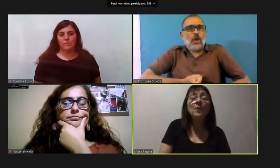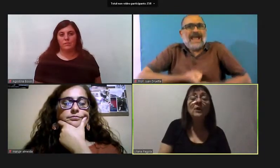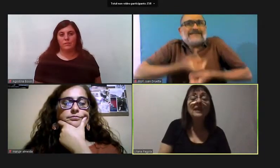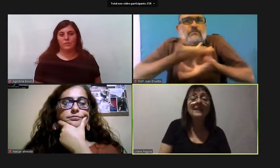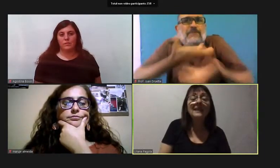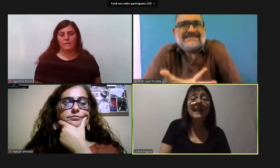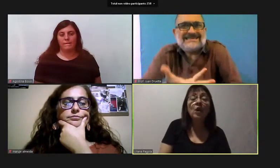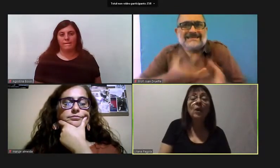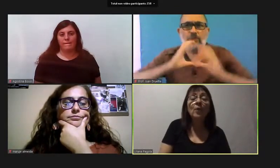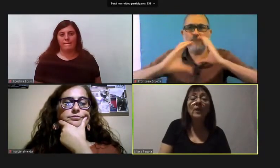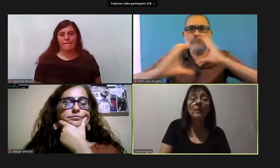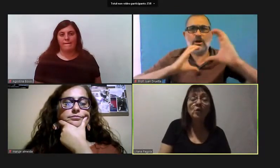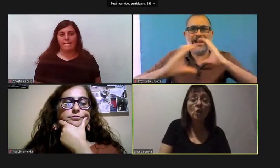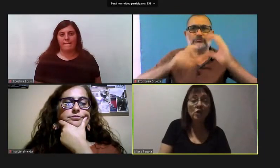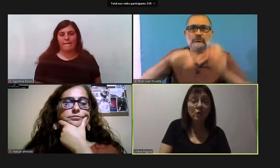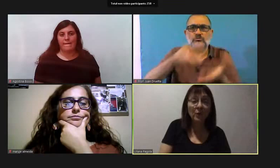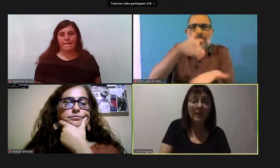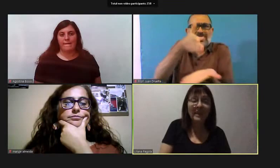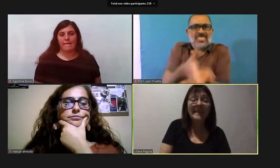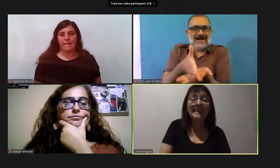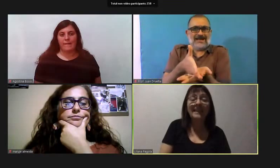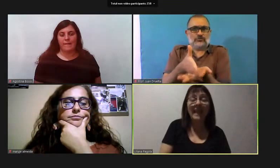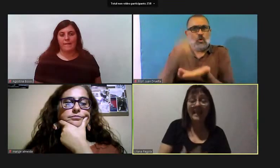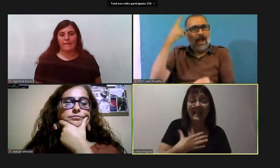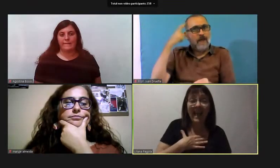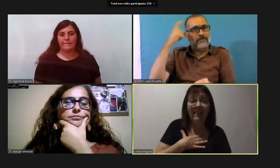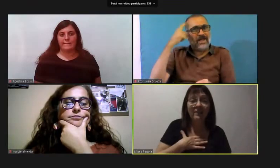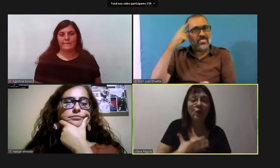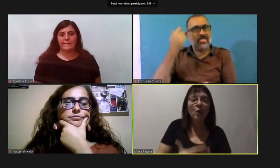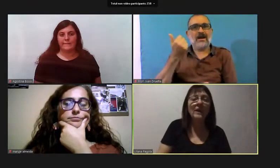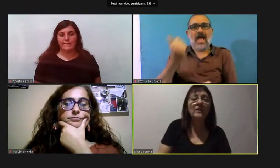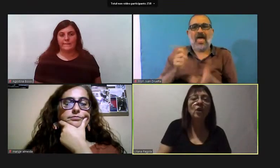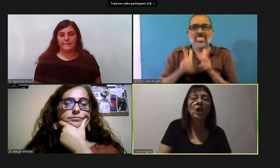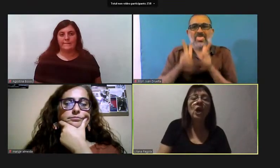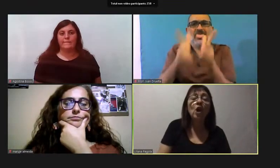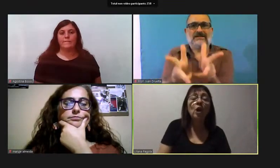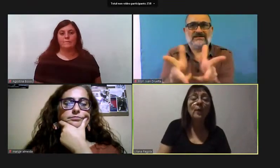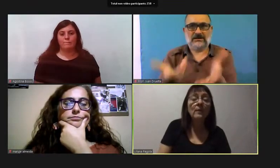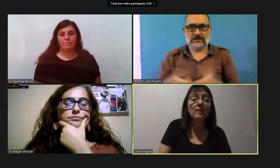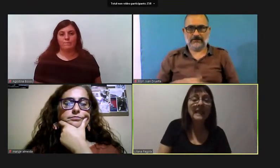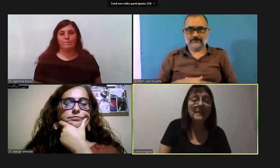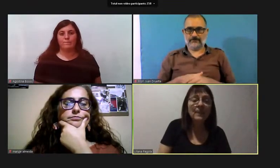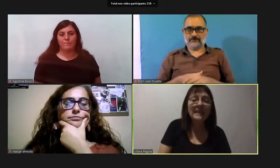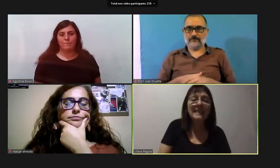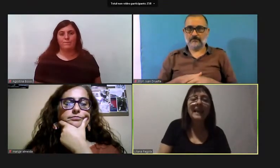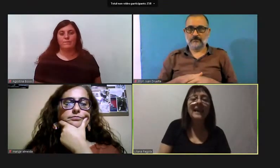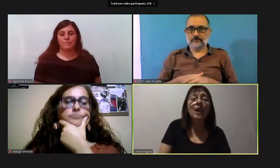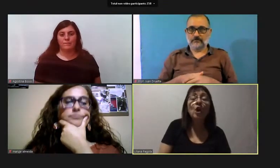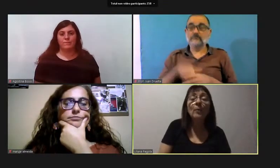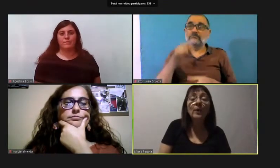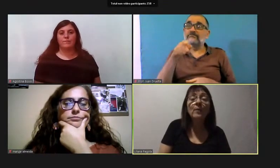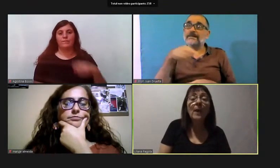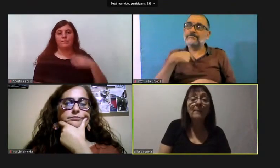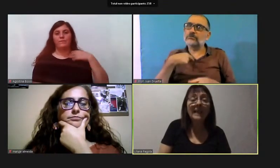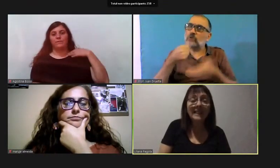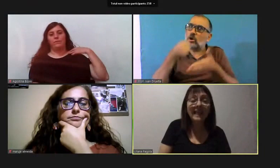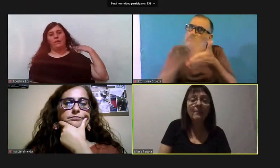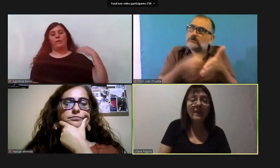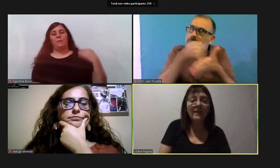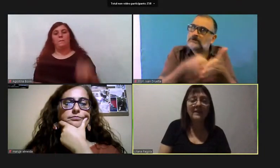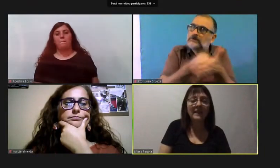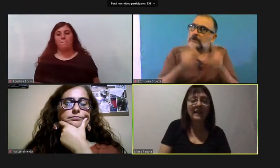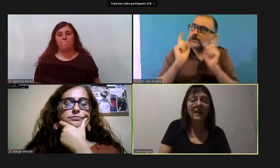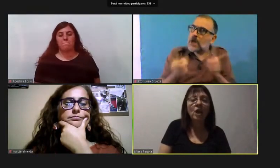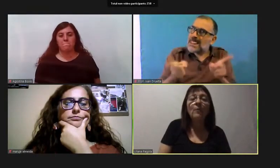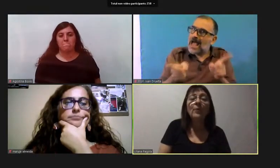más importante es lo que podemos construir adentro nuestro, lo que podemos expresar, lo que podemos aprender